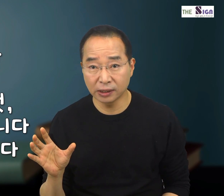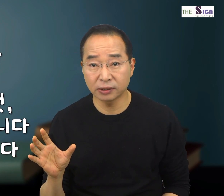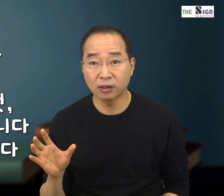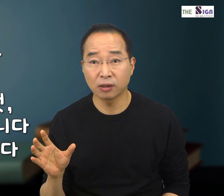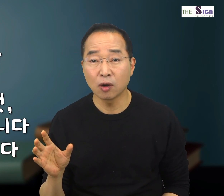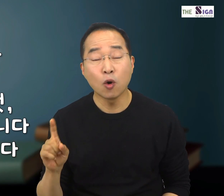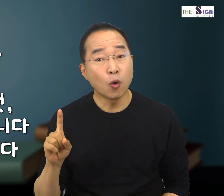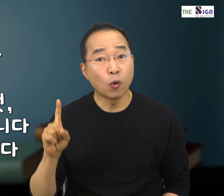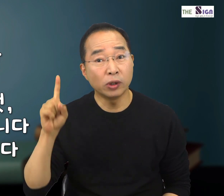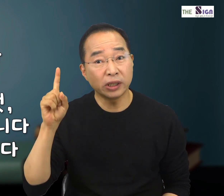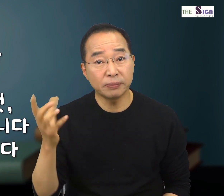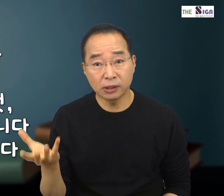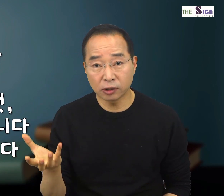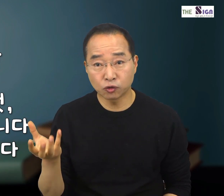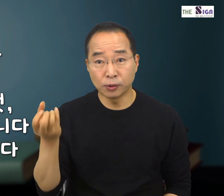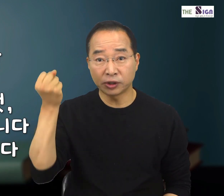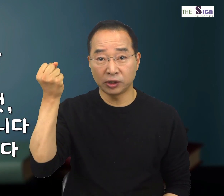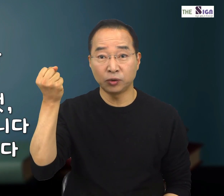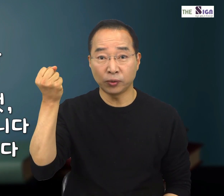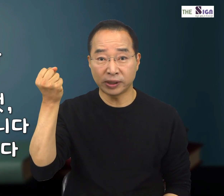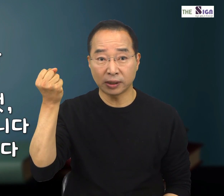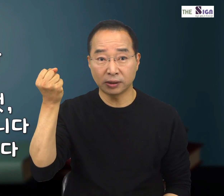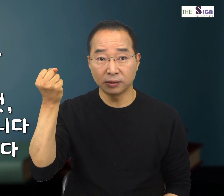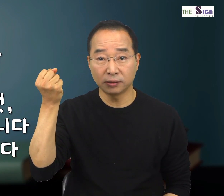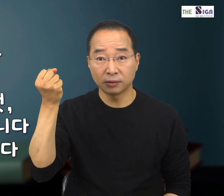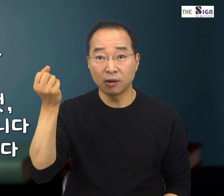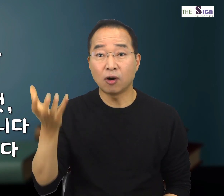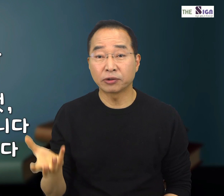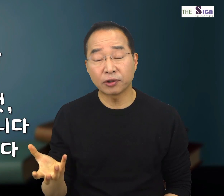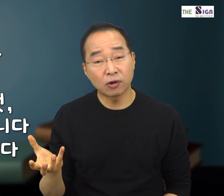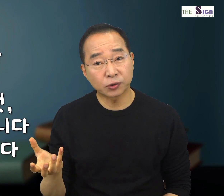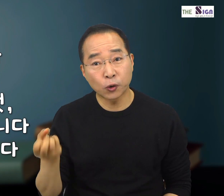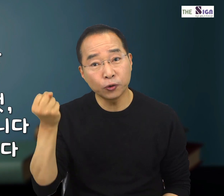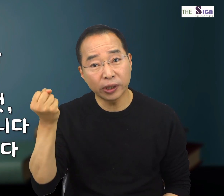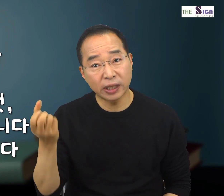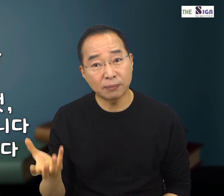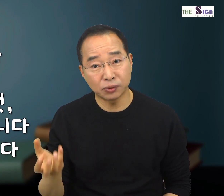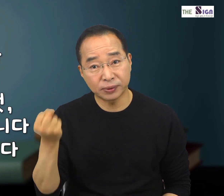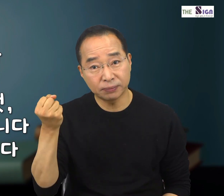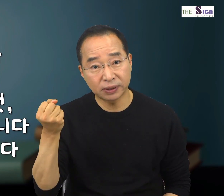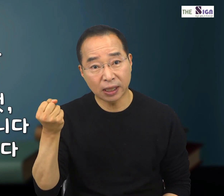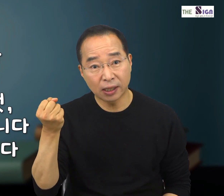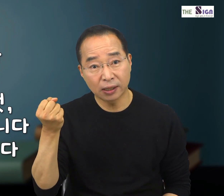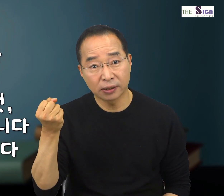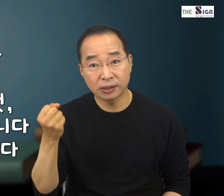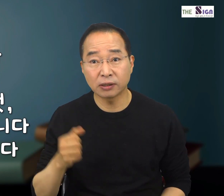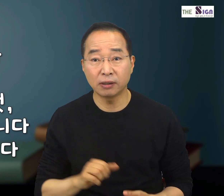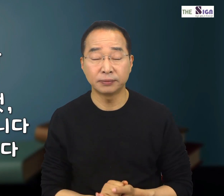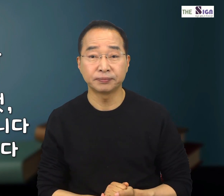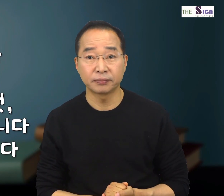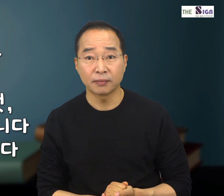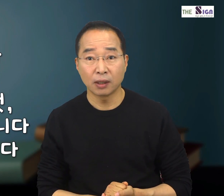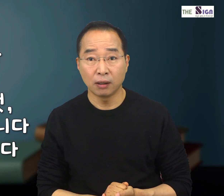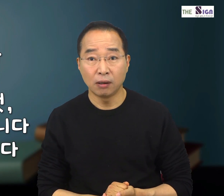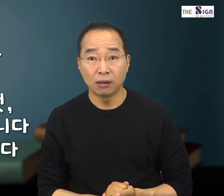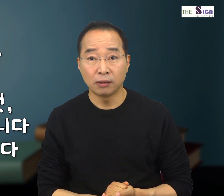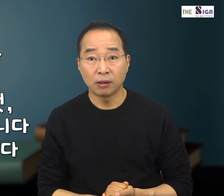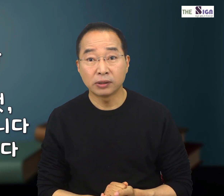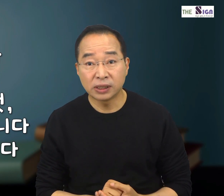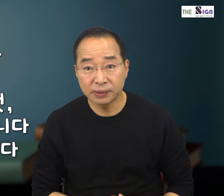들어 올리면서 주먹 쥐는 동작은 어떤 거 소유에 대한 부분입니다. 그래서 집